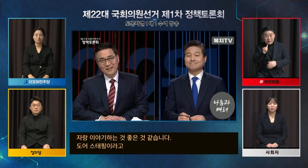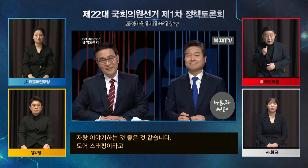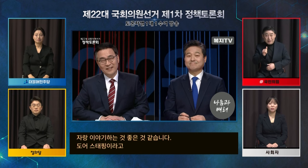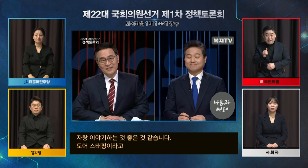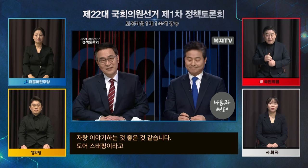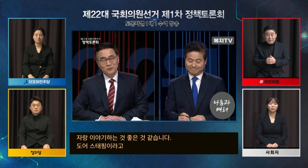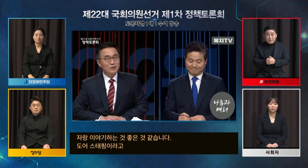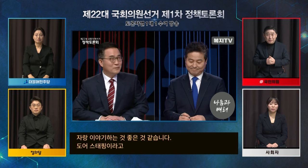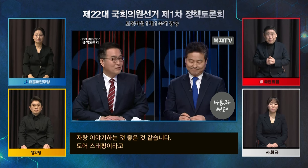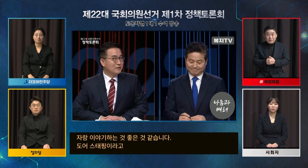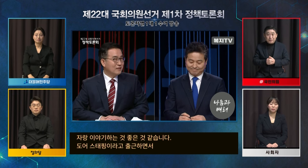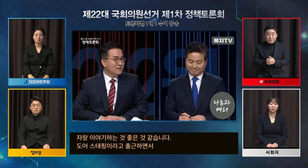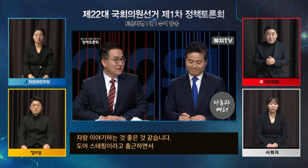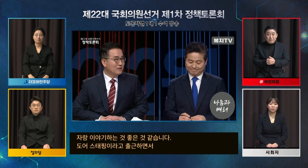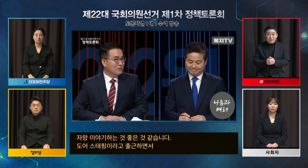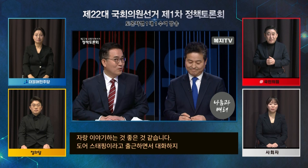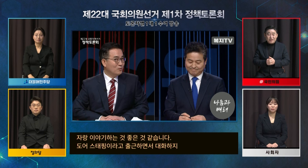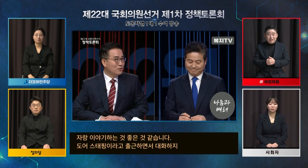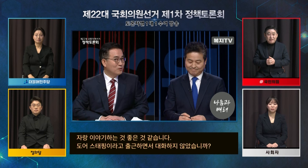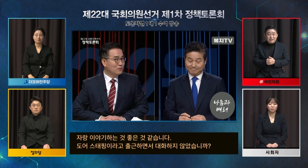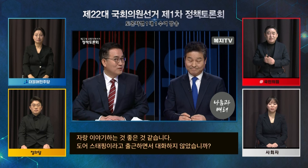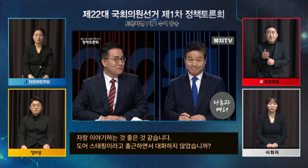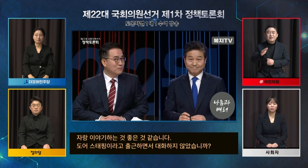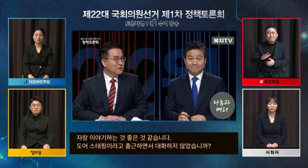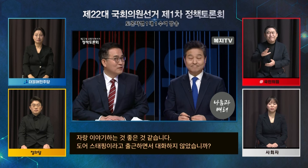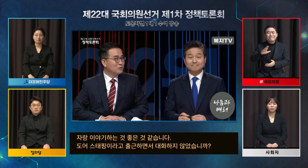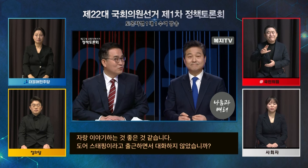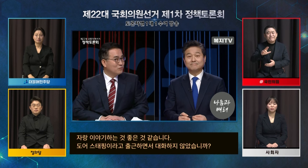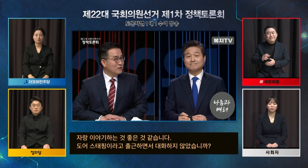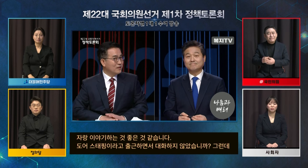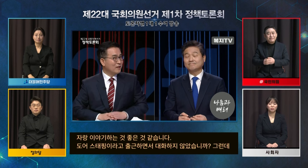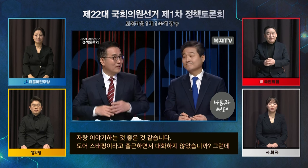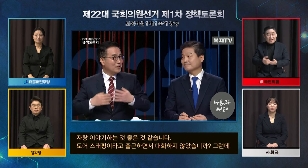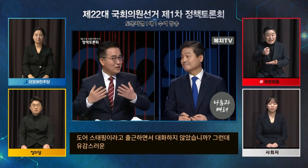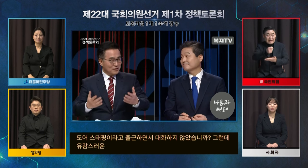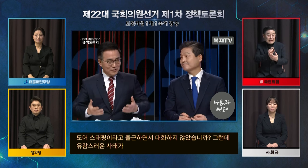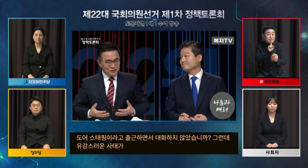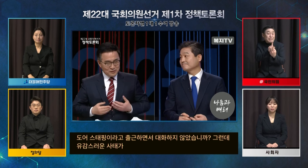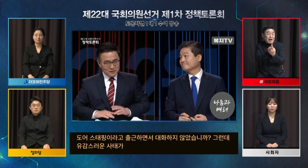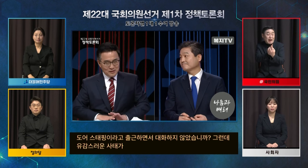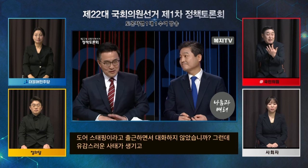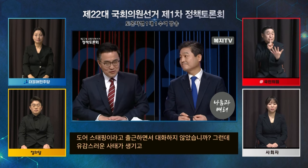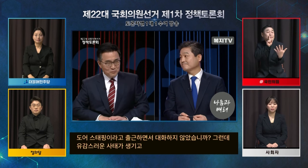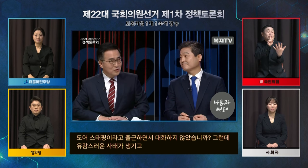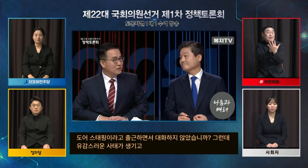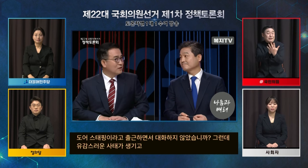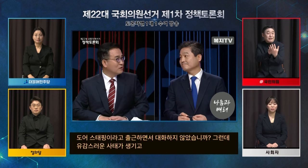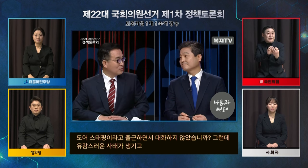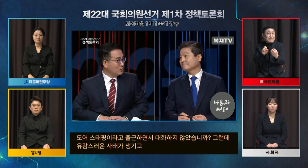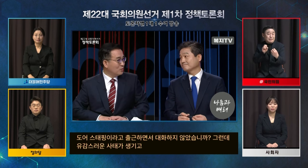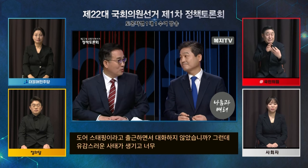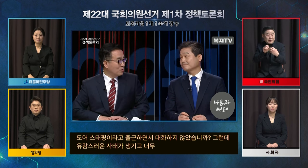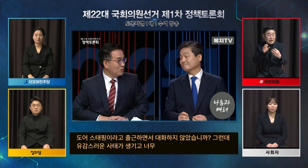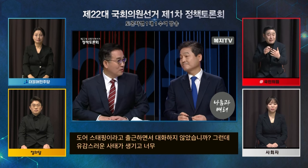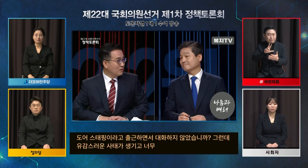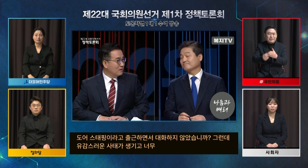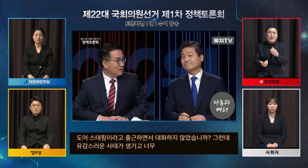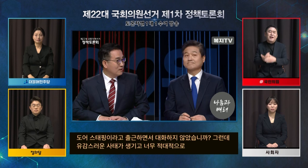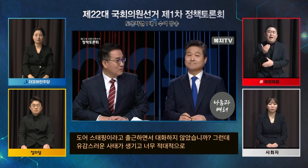참 유감스러운 사태가 생기고 우리 또 그것도 조금 이렇게 너무 적대적으로